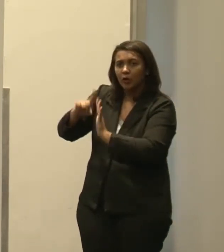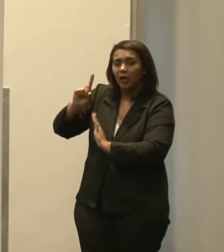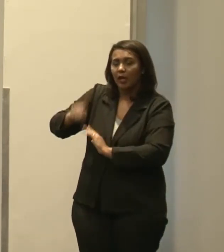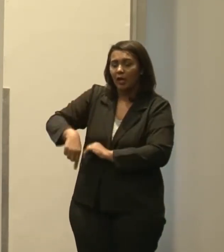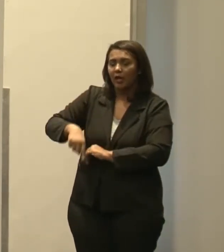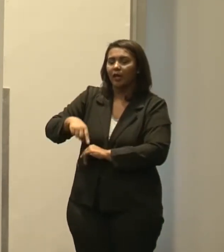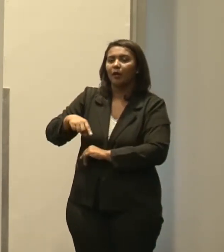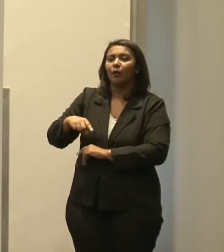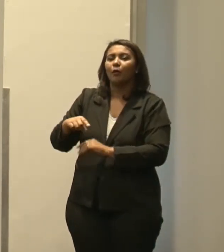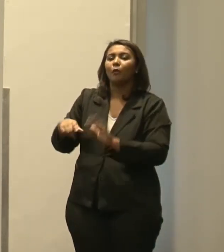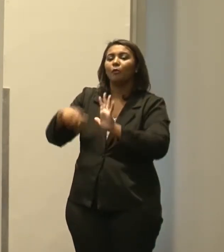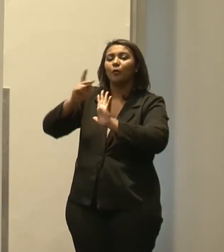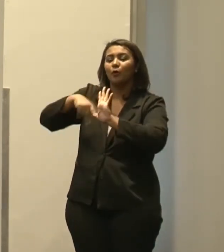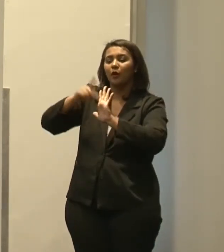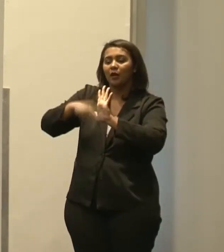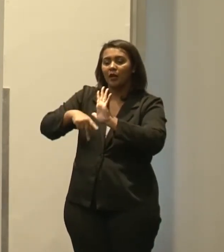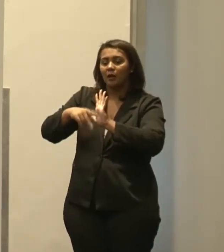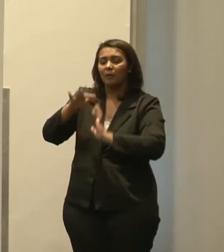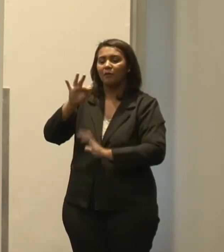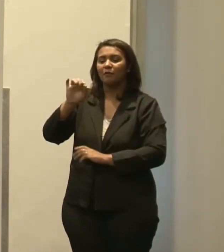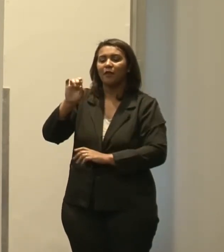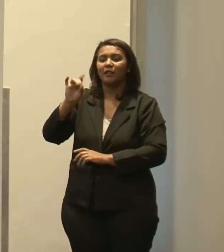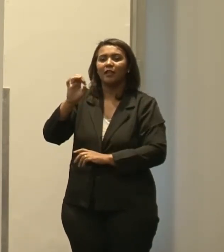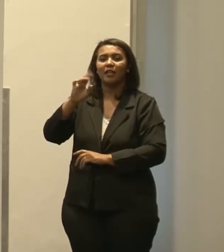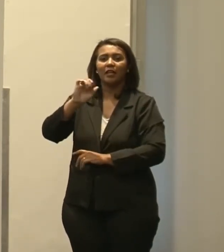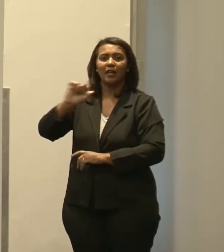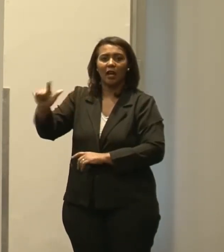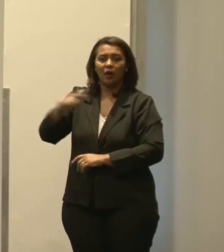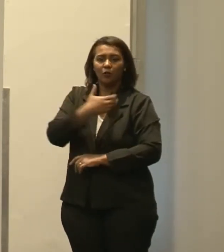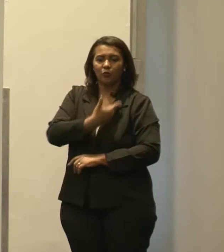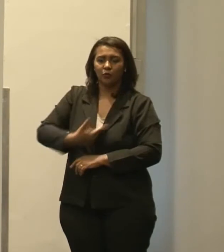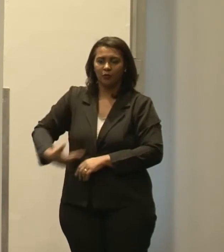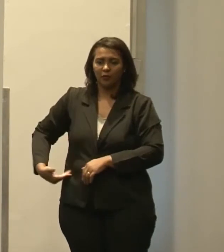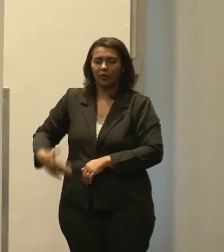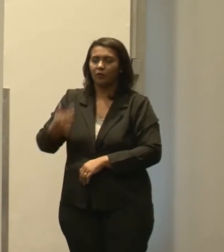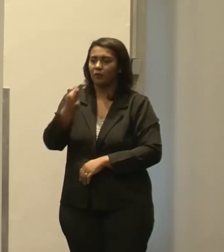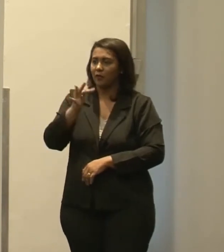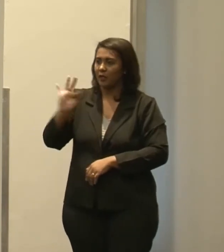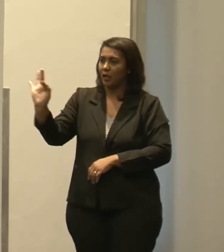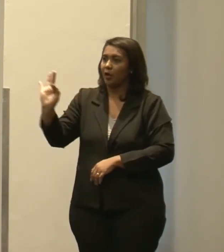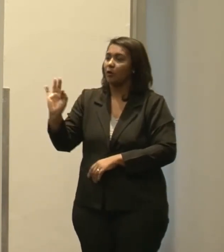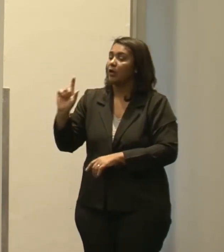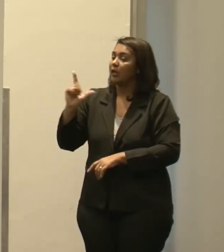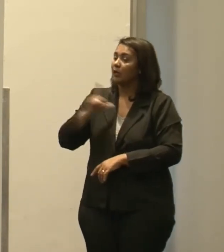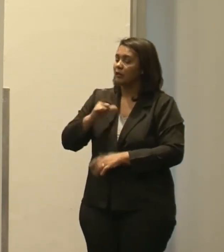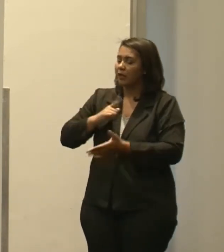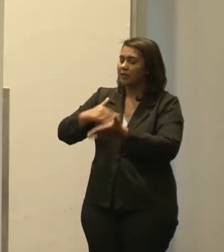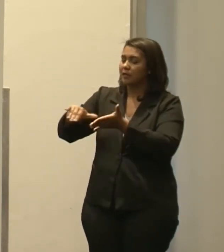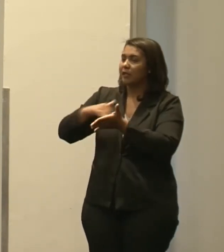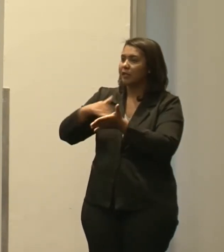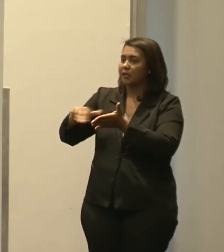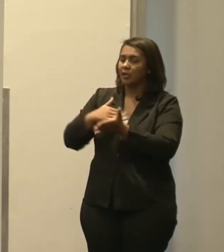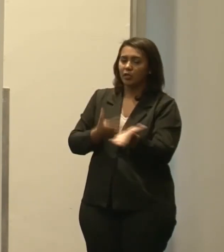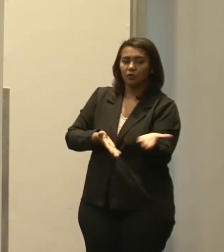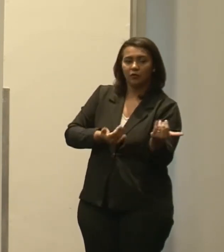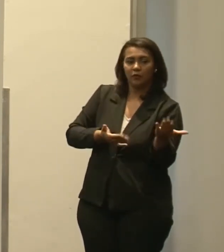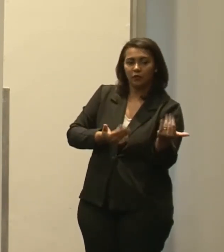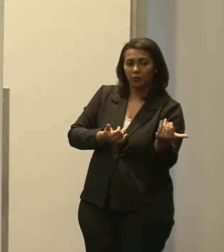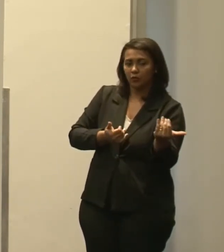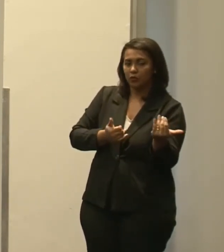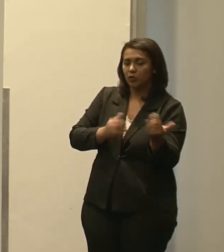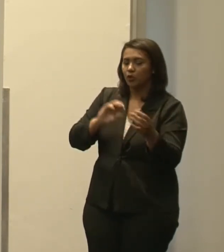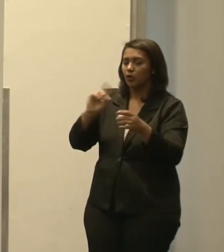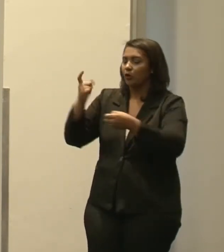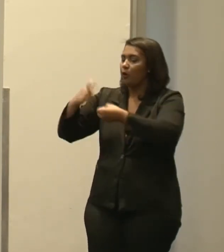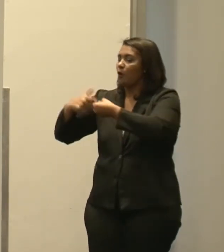programa federal que tem vínculo com a Secretaria Nacional da Juventude em convênio com os municípios. Então, o